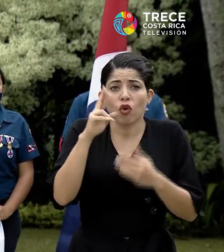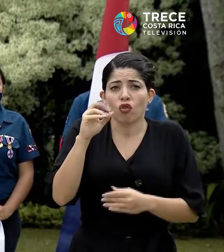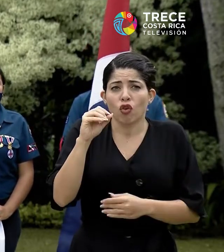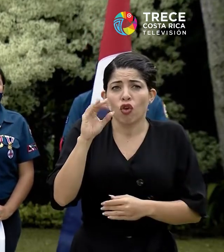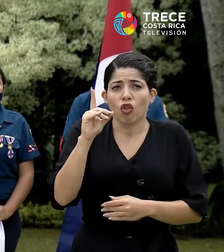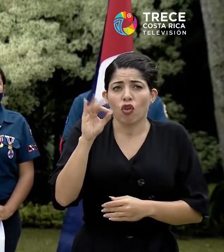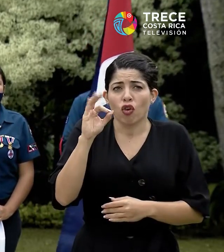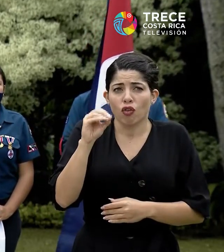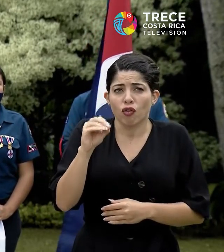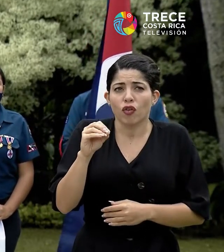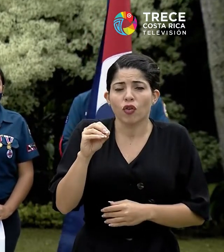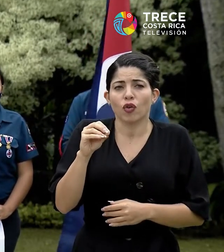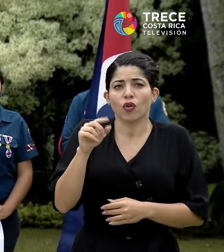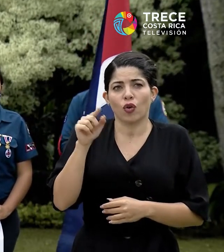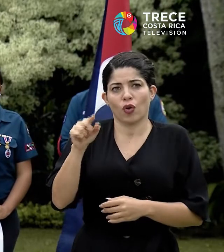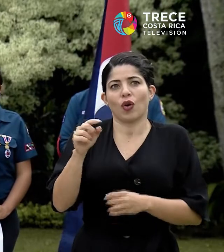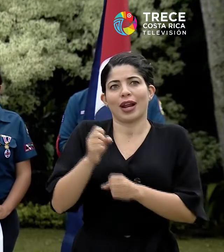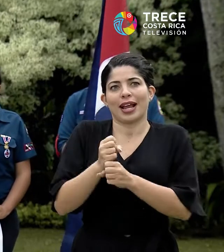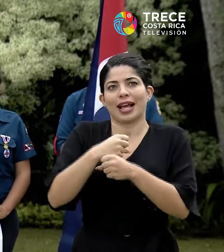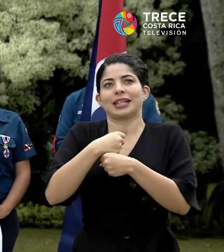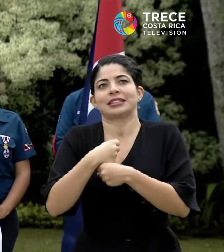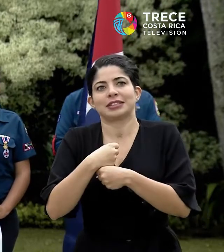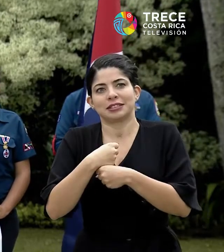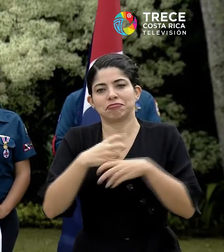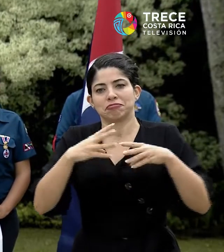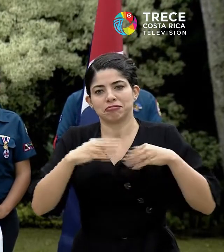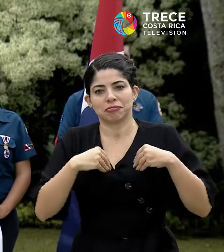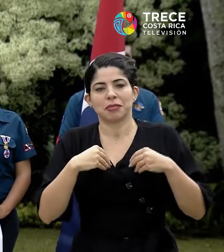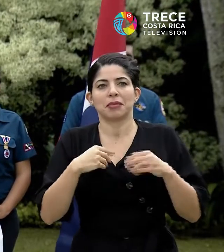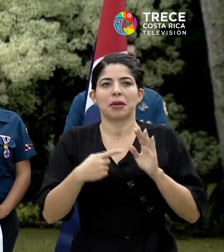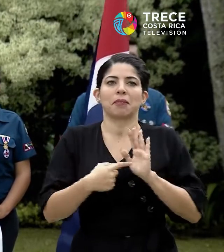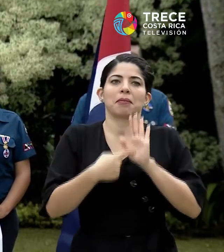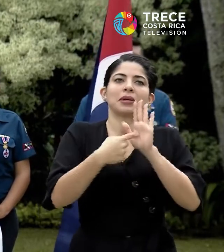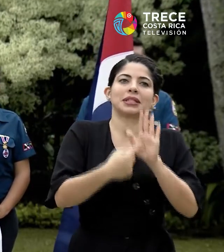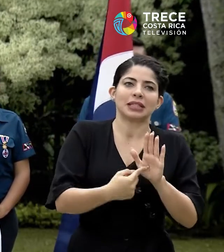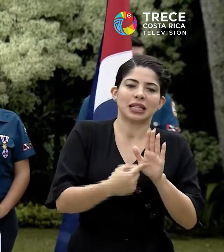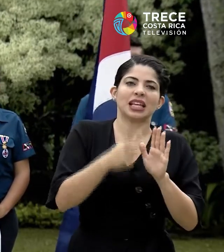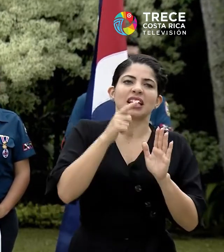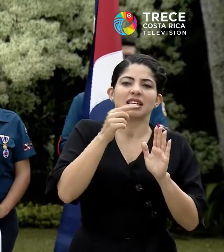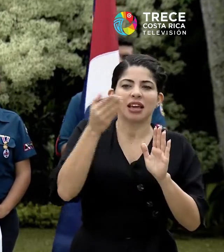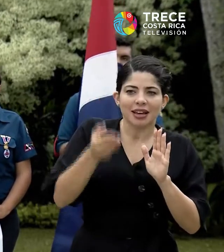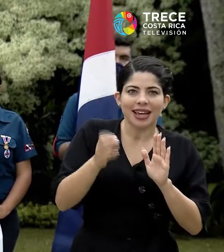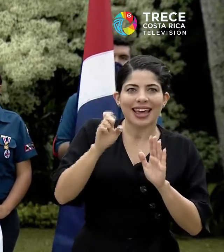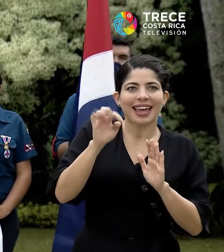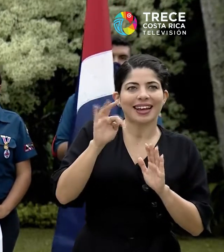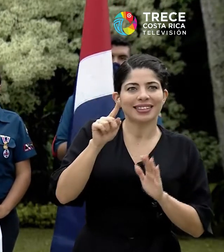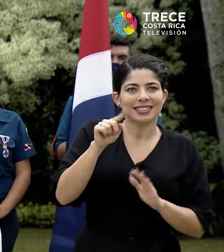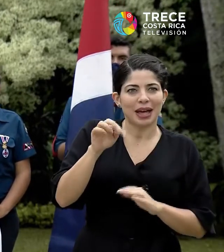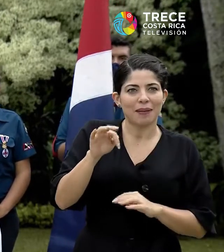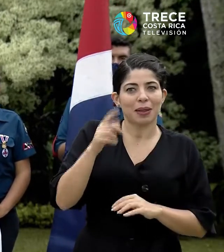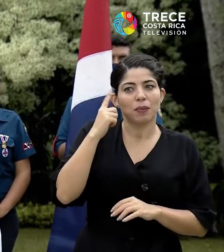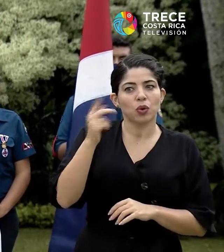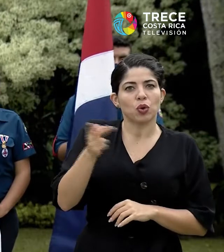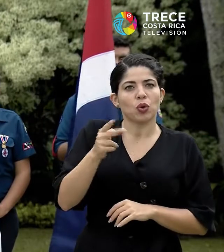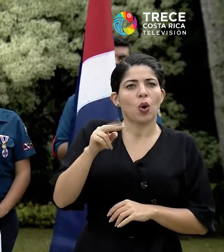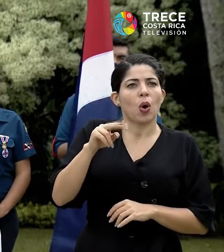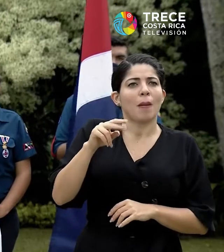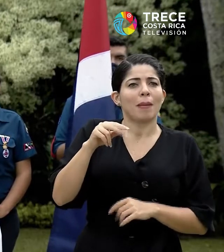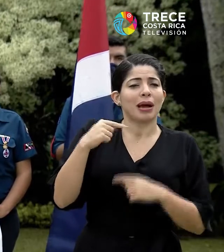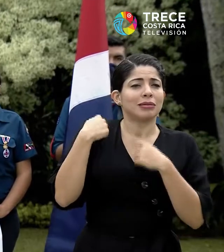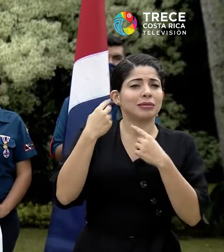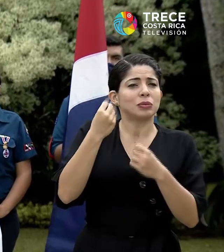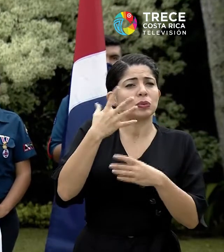haya hecho la presentación de doña Elizabeth, una de sus compañeras de luchas,